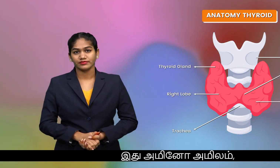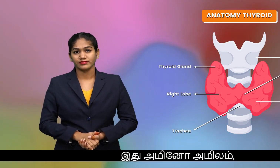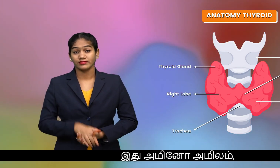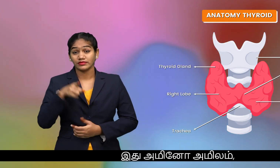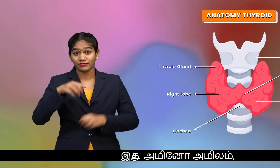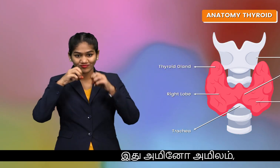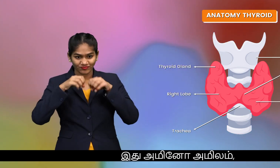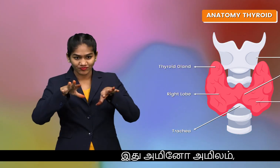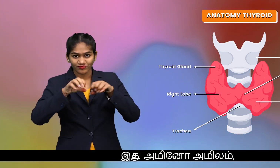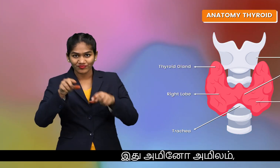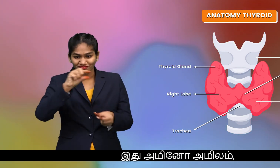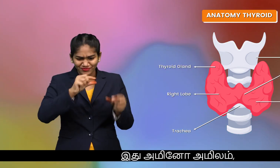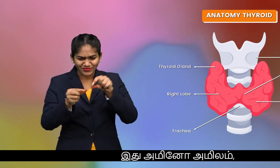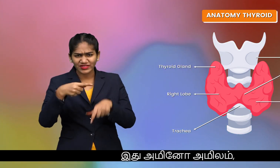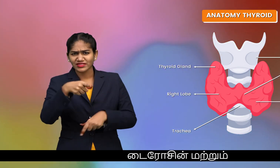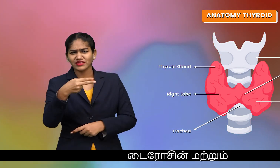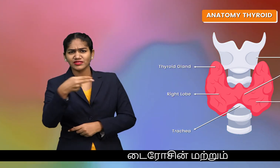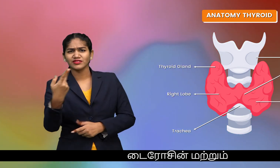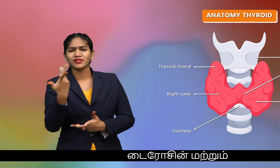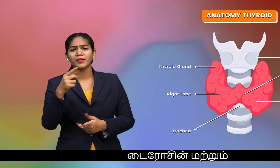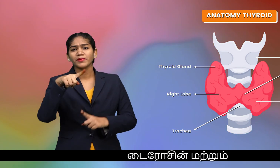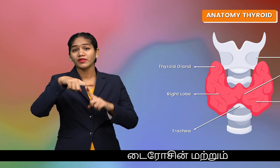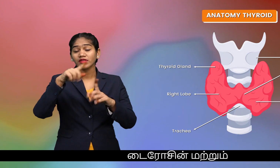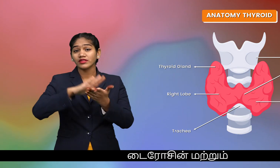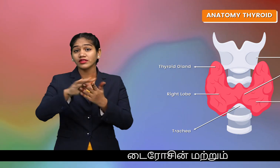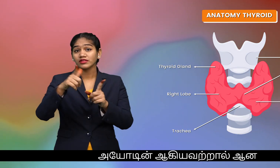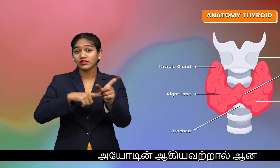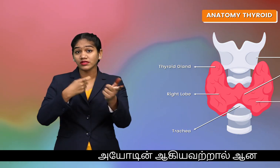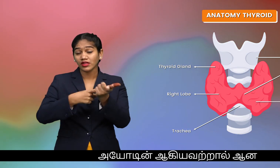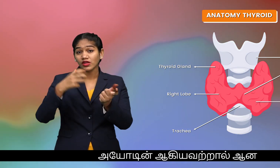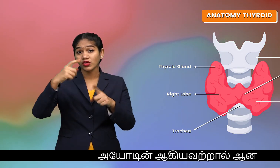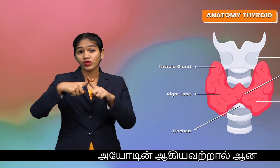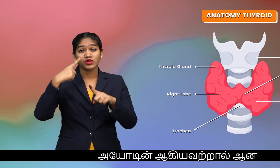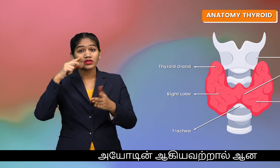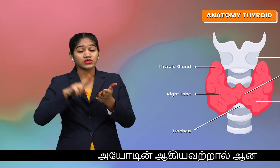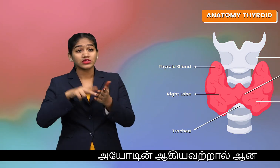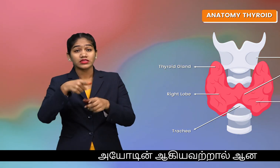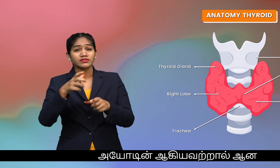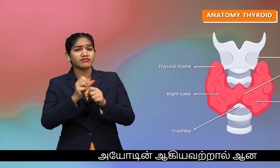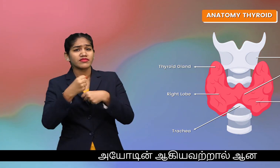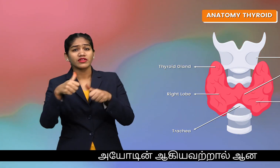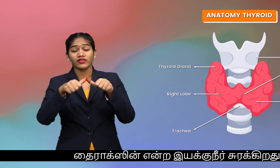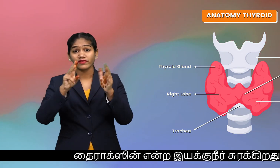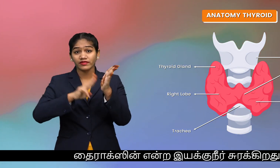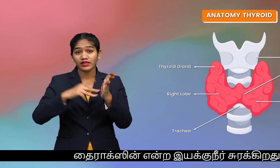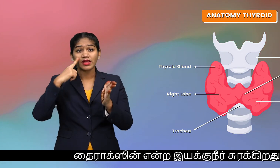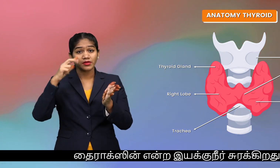இது அமினோ அமிலம் டைரோசின் மற்றும் அயோடின் ஆகியவற்றால் ஆன தைராக்சின்